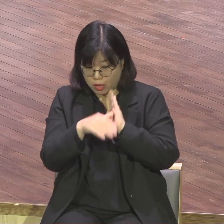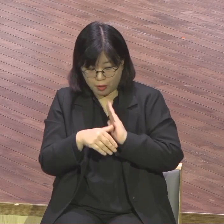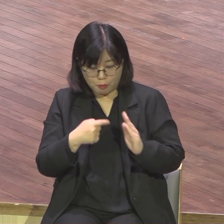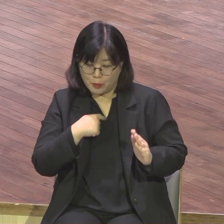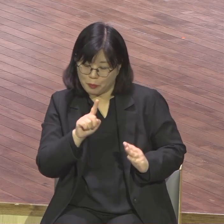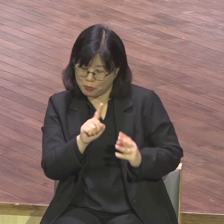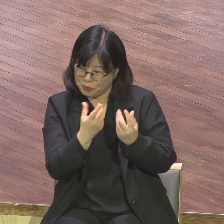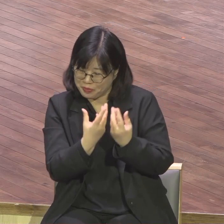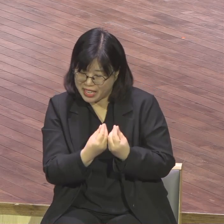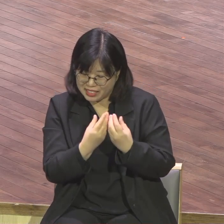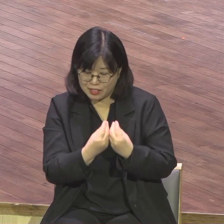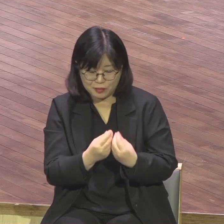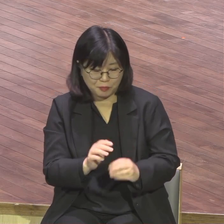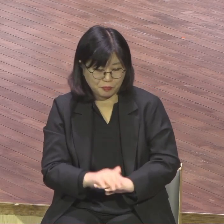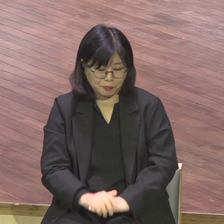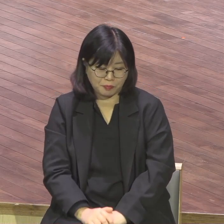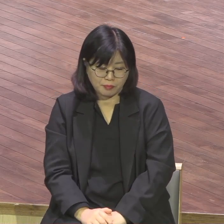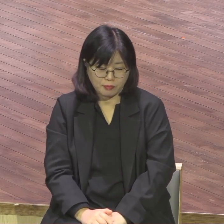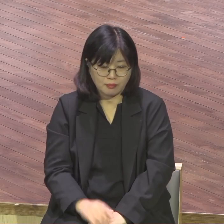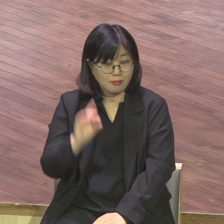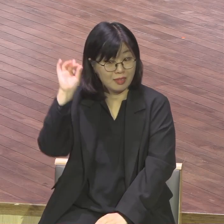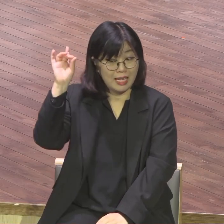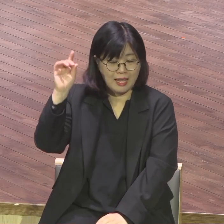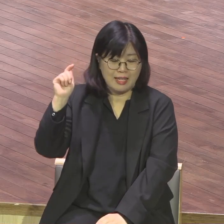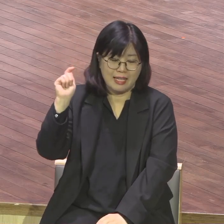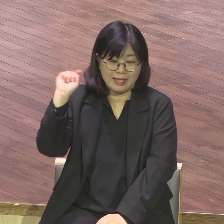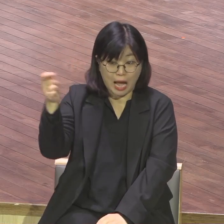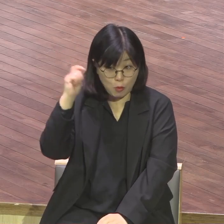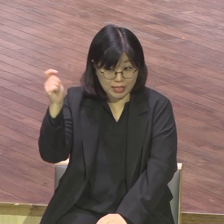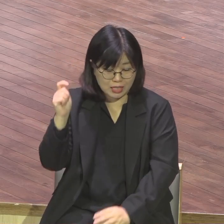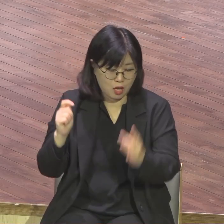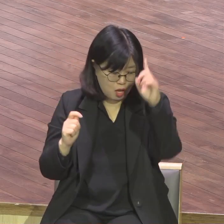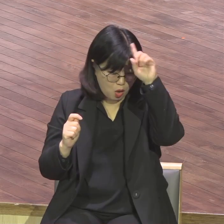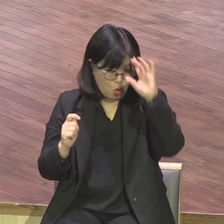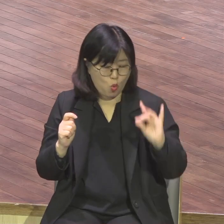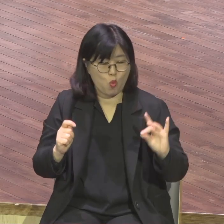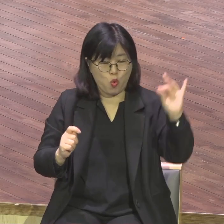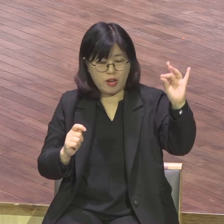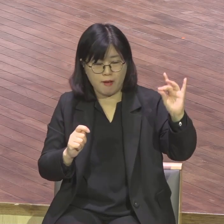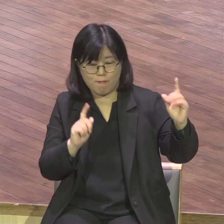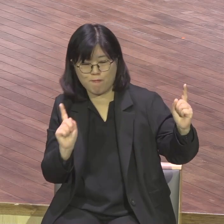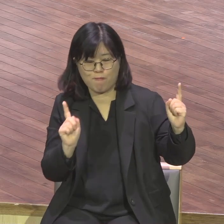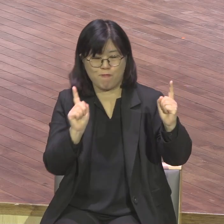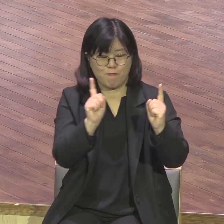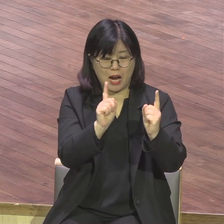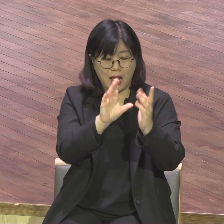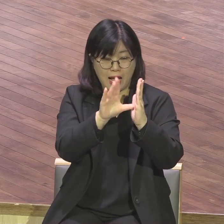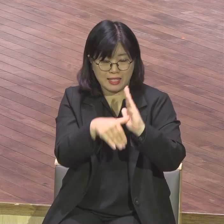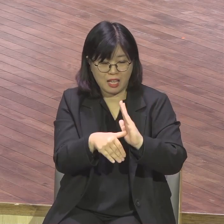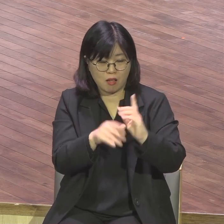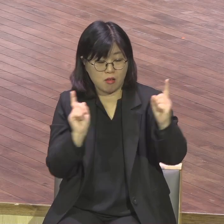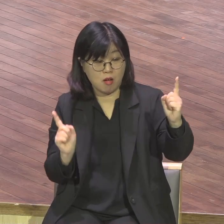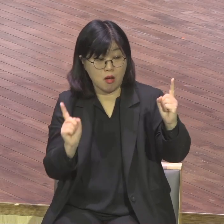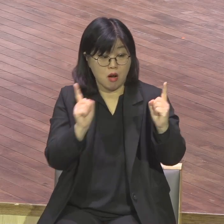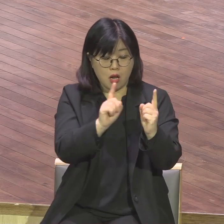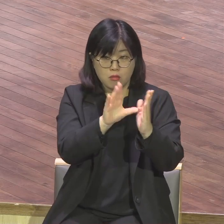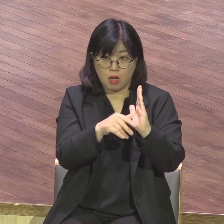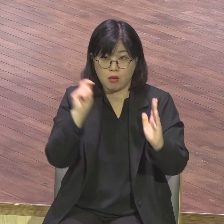다윗이 골리앗 앞에 섰을 때 내가 평소 때 곰도 잡고 사자 잡았어. 너까짓까 아무것도 아니냐라고 간 게